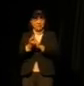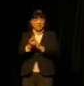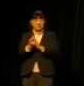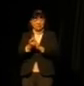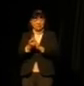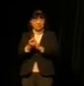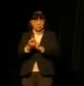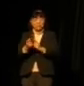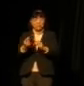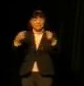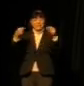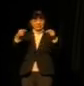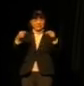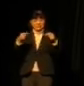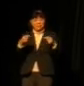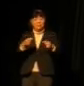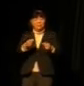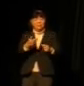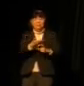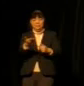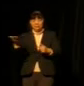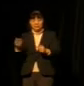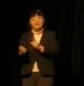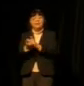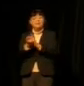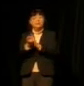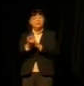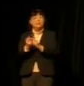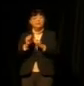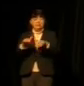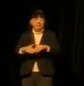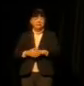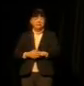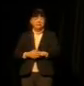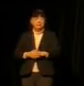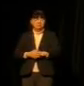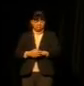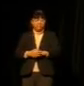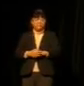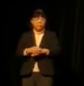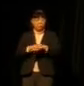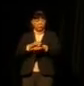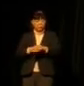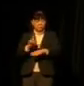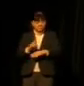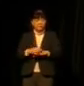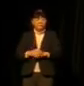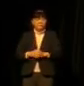ラシを出していただいて対処しました。対策としては、